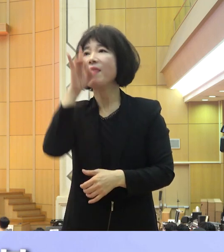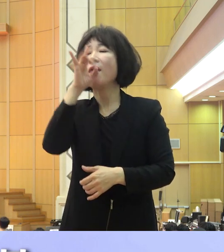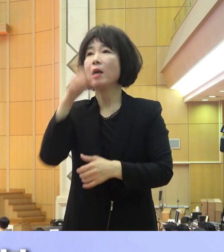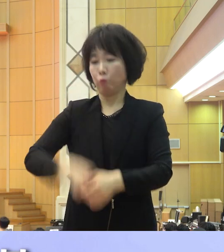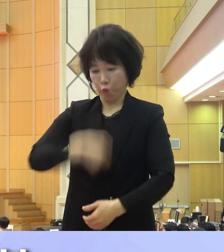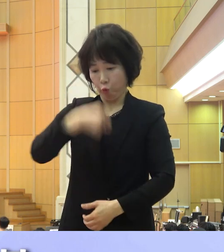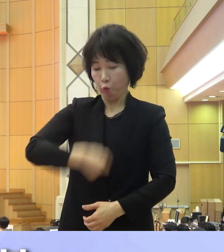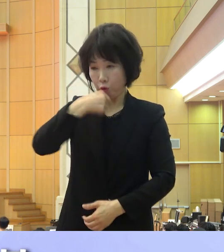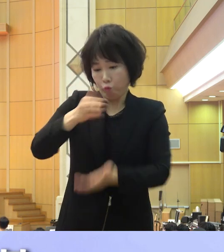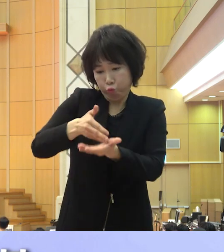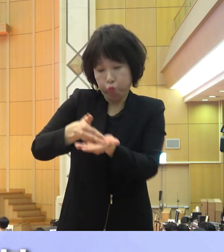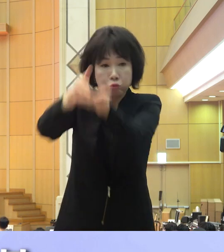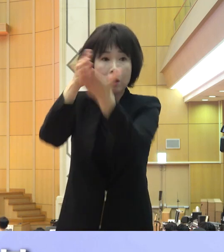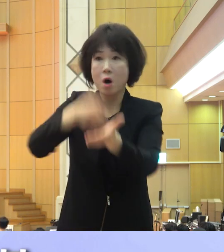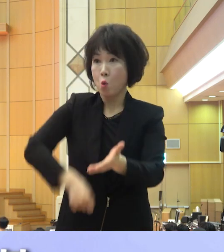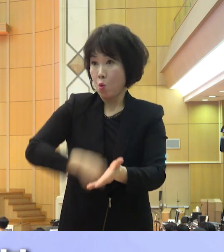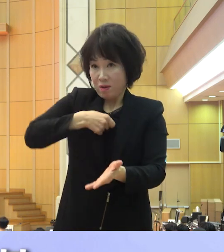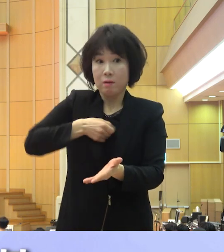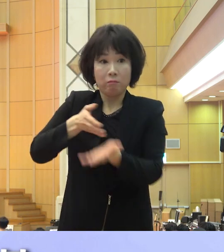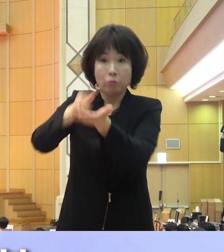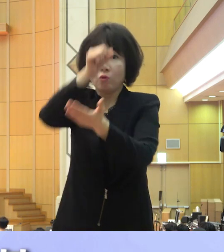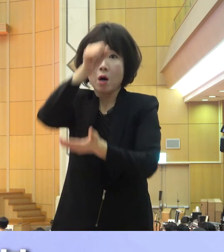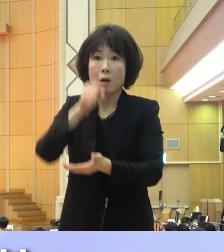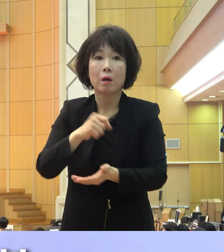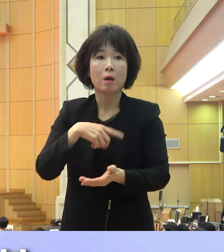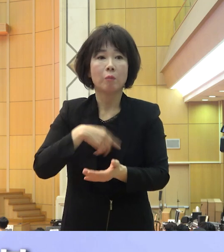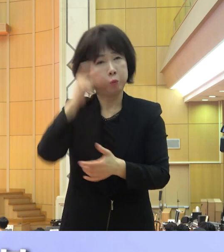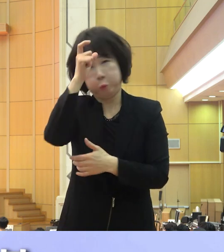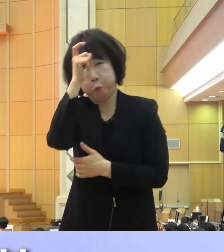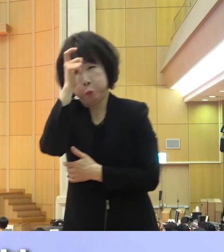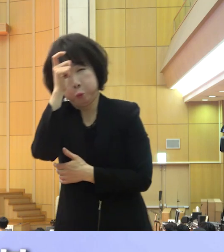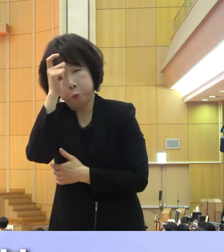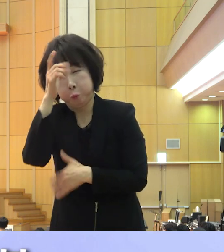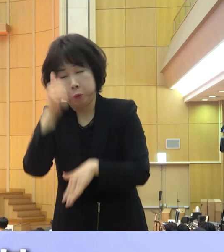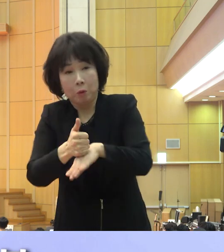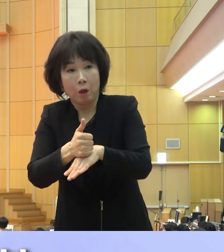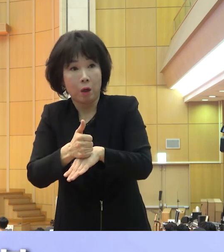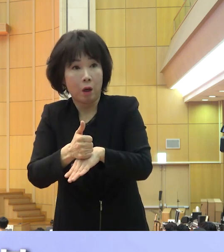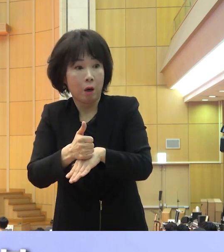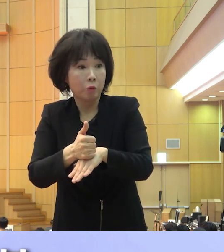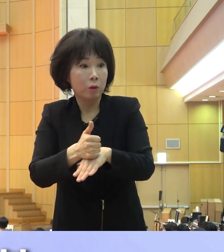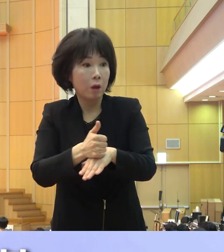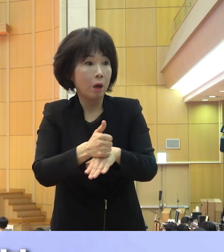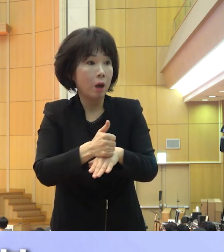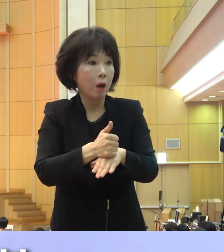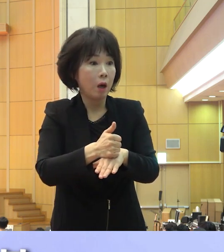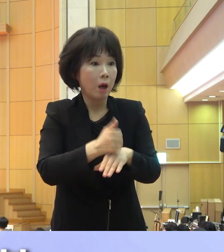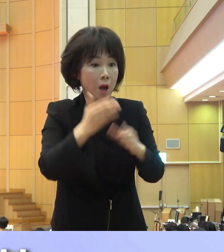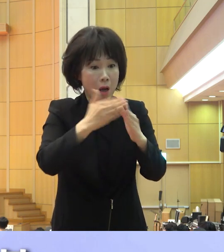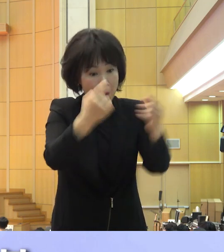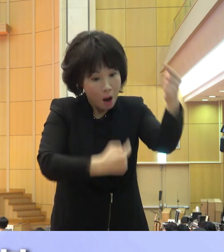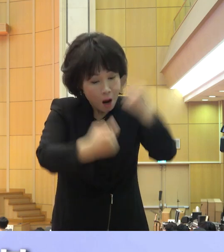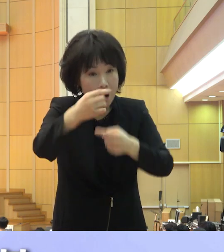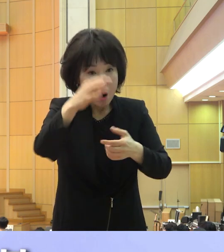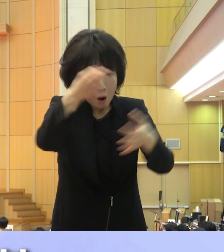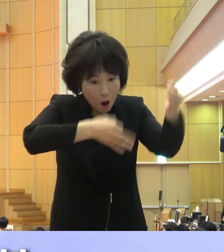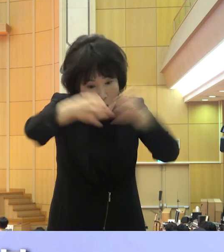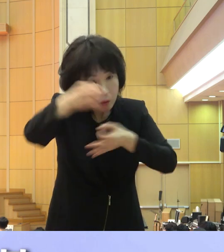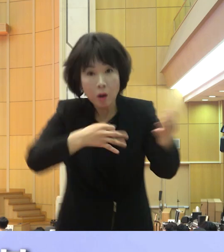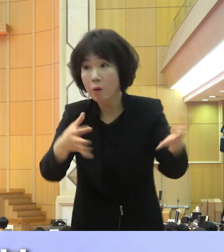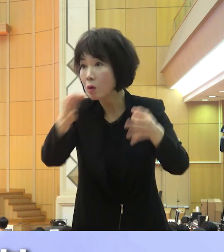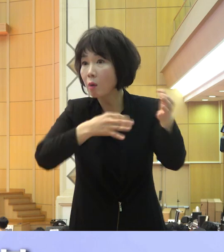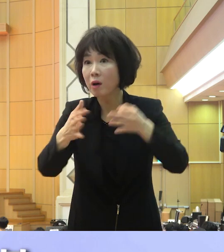그러니까 국민들이 광고가 많이 줄어들고 국민들이 막 후원금을 보내주고